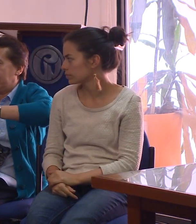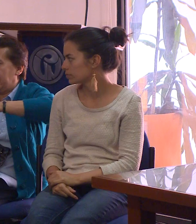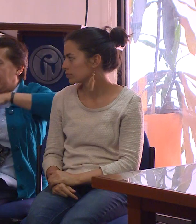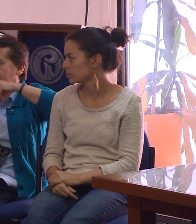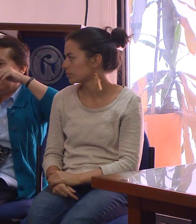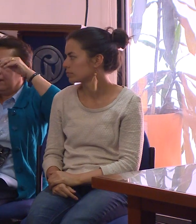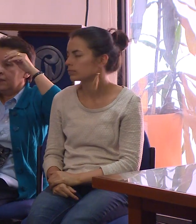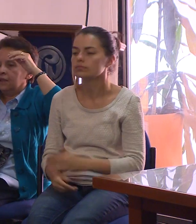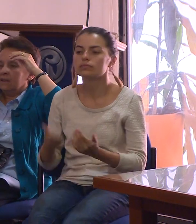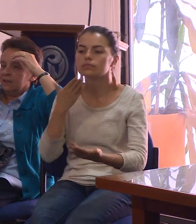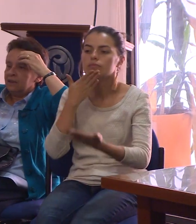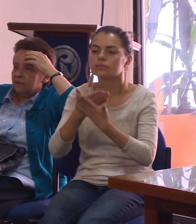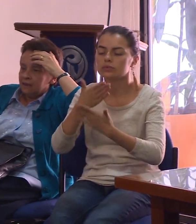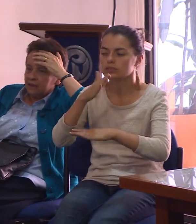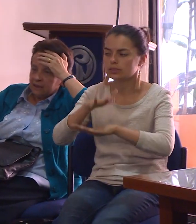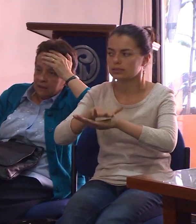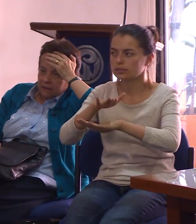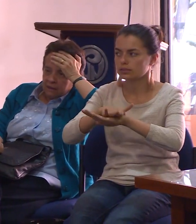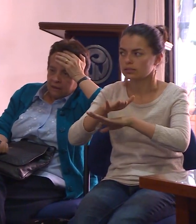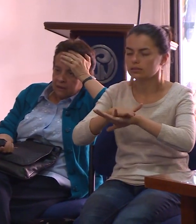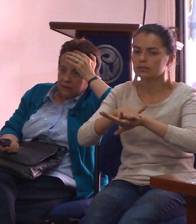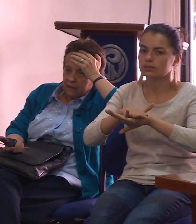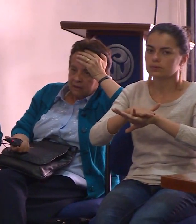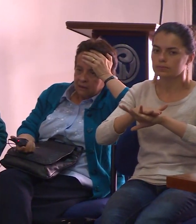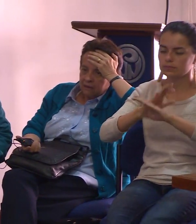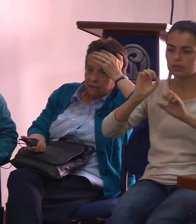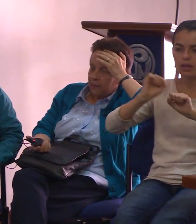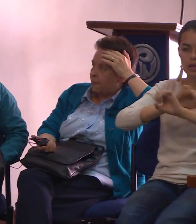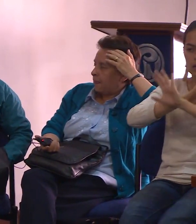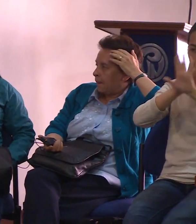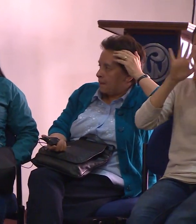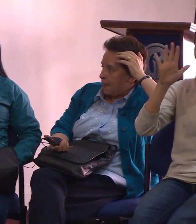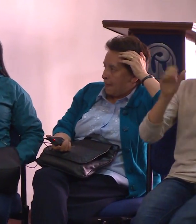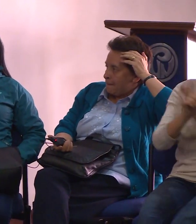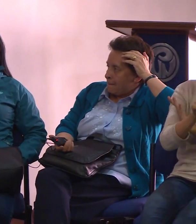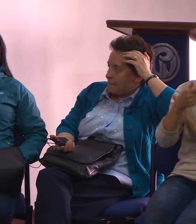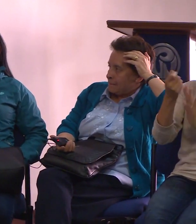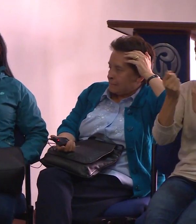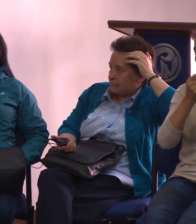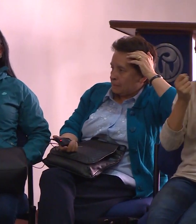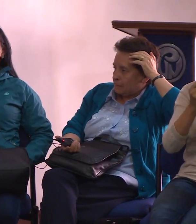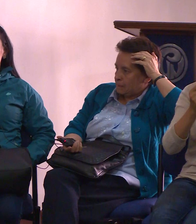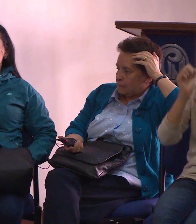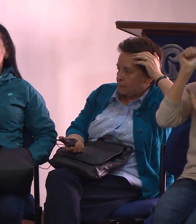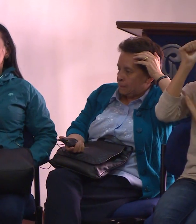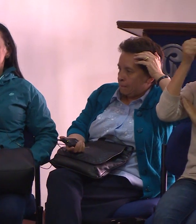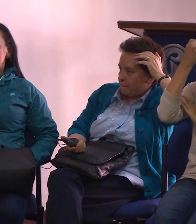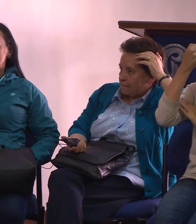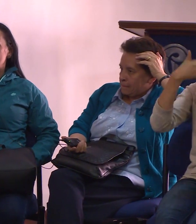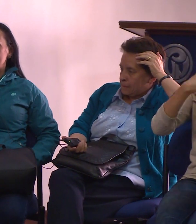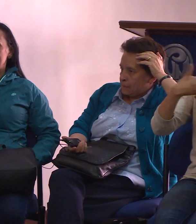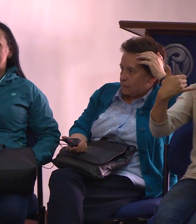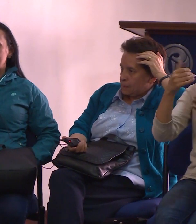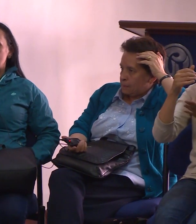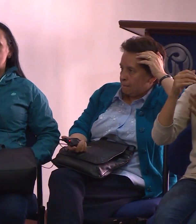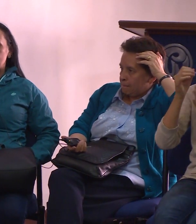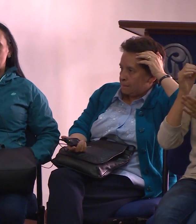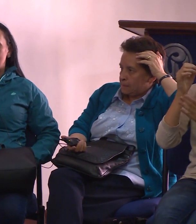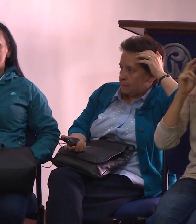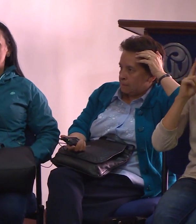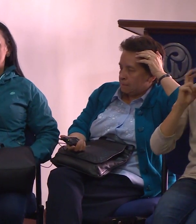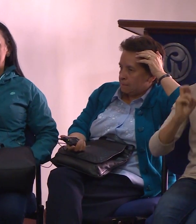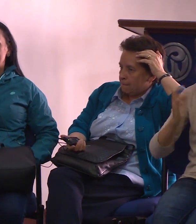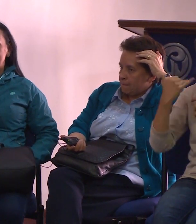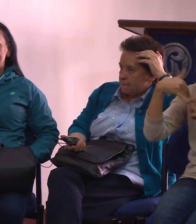transdisciplinariedad. Bueno, bien, buenas tardes. Si bien otro de los puntos también centrales desde nuestra línea de investigación tiene que ver con